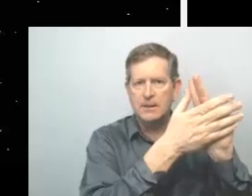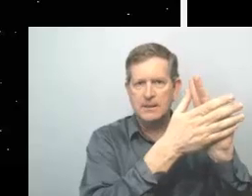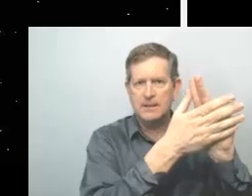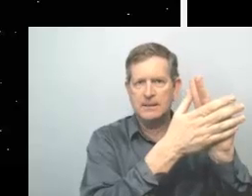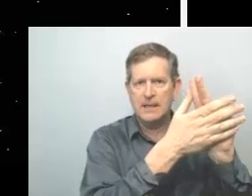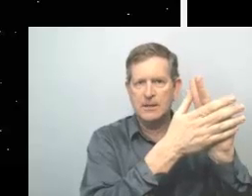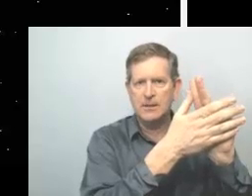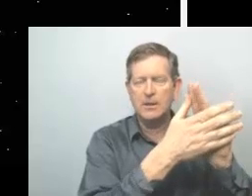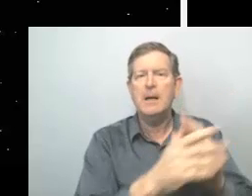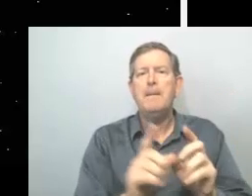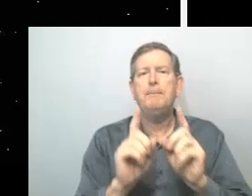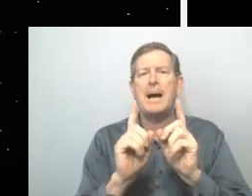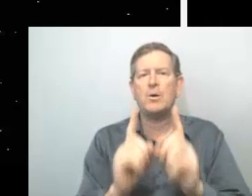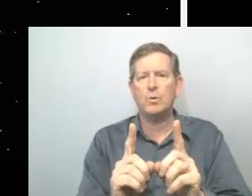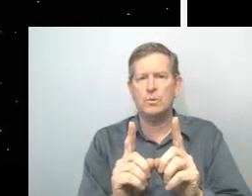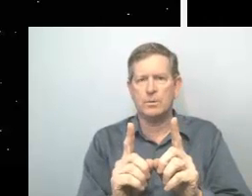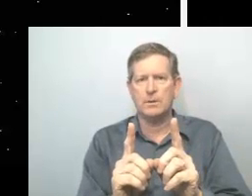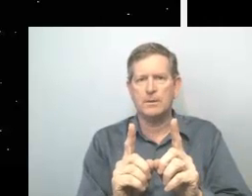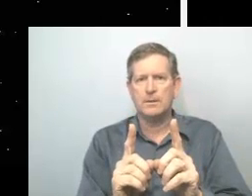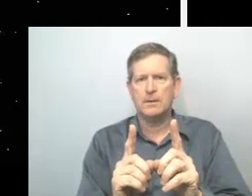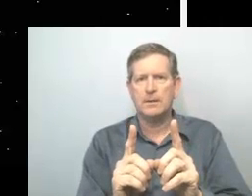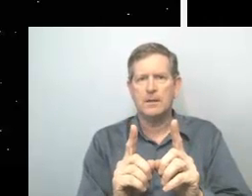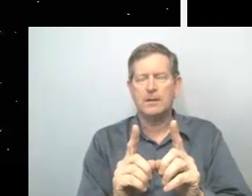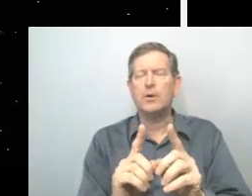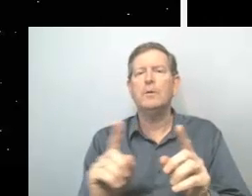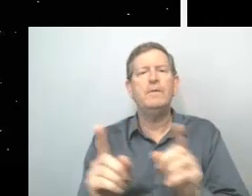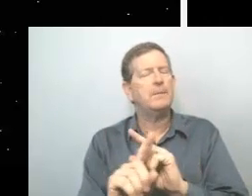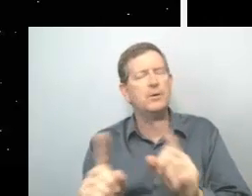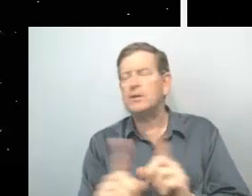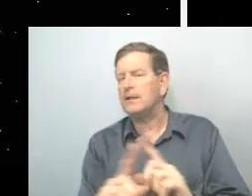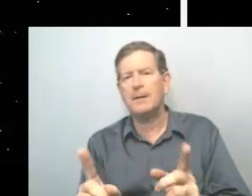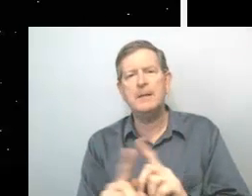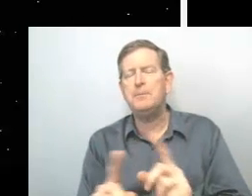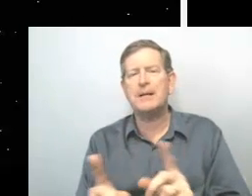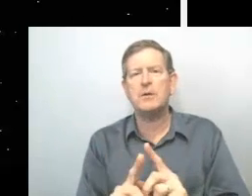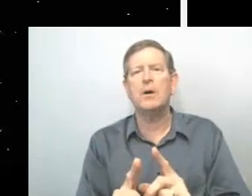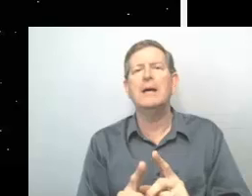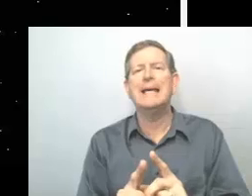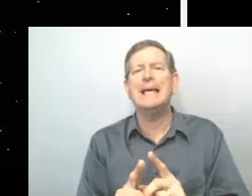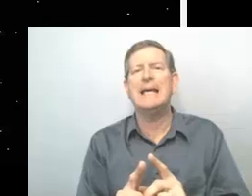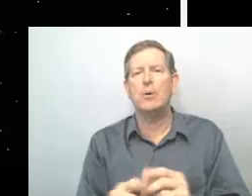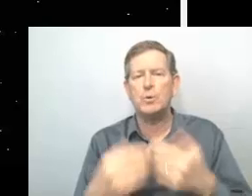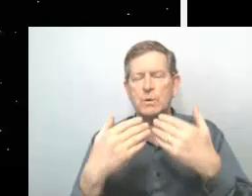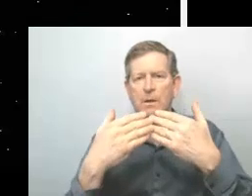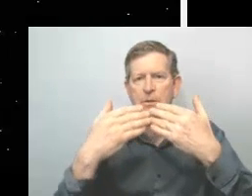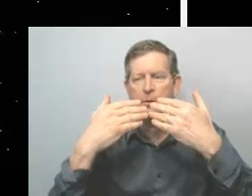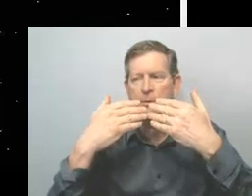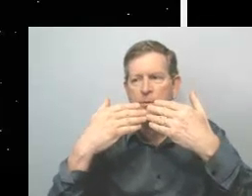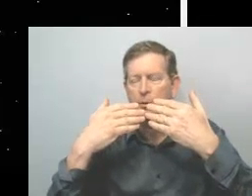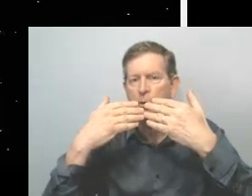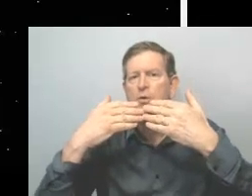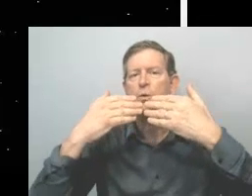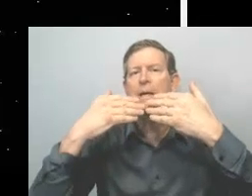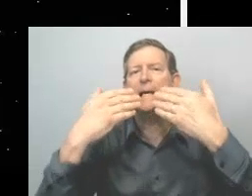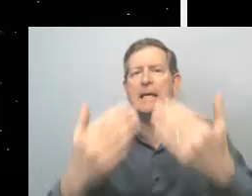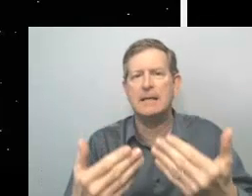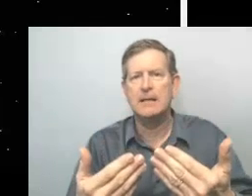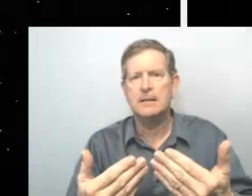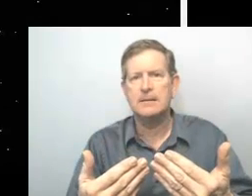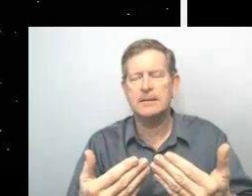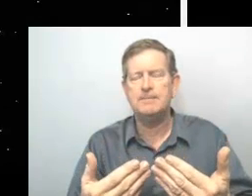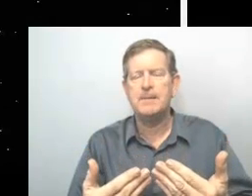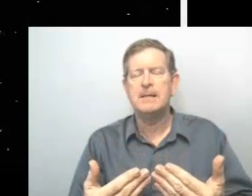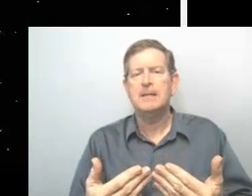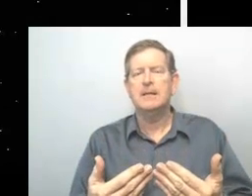j'habite. Hein, d'accord? Par contre, quand le verbe ne se termine pas en et, dans le son